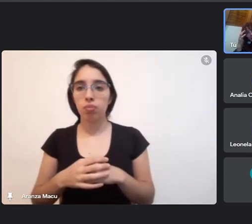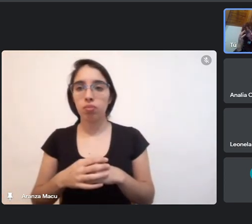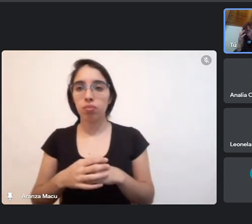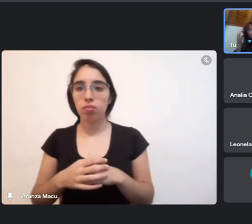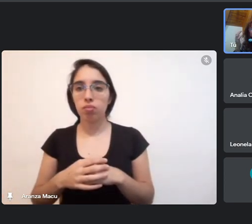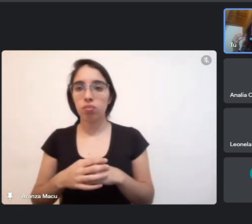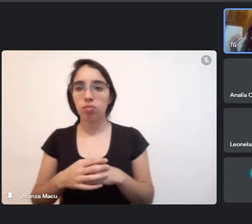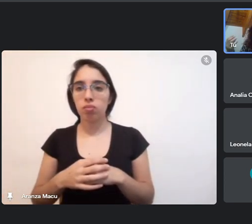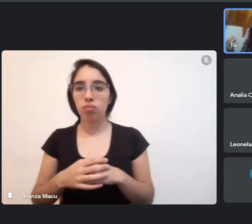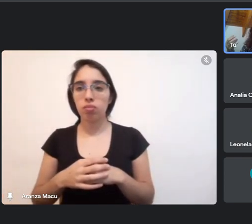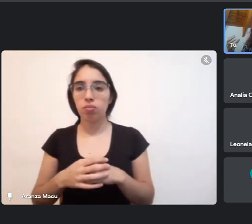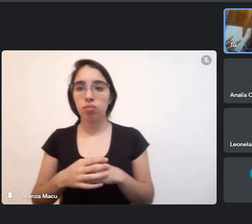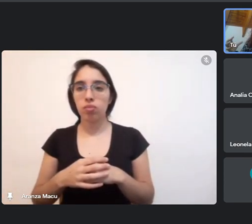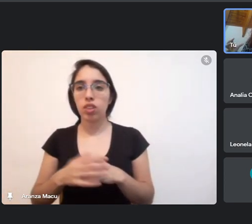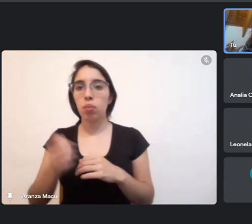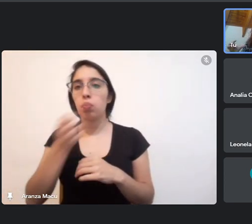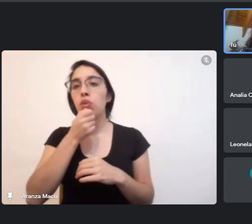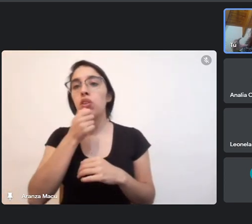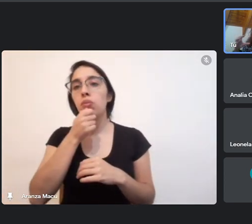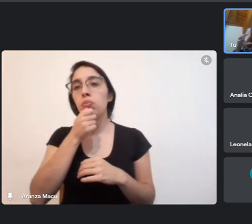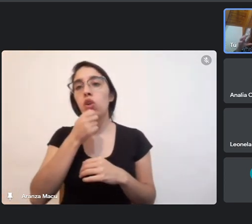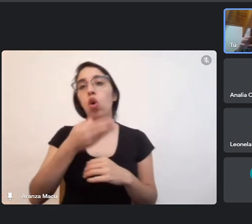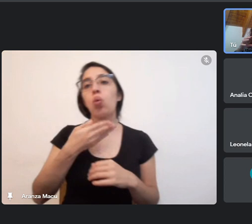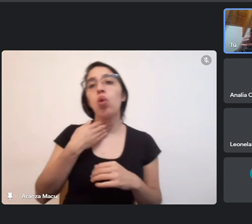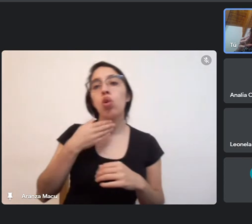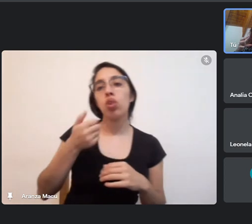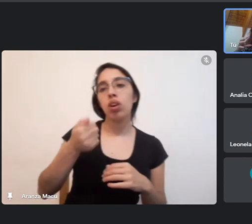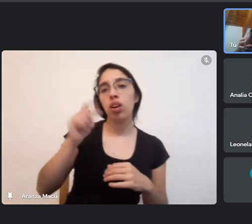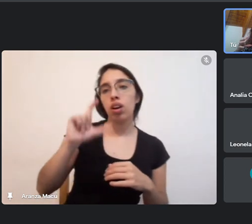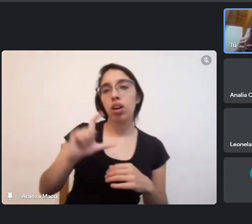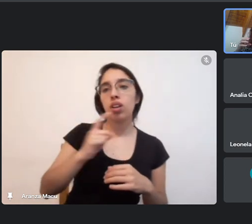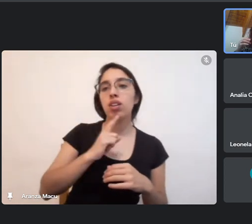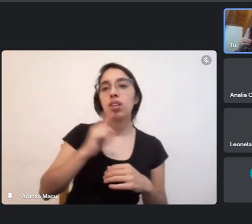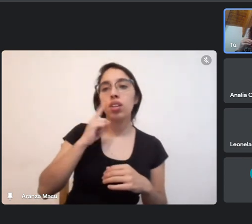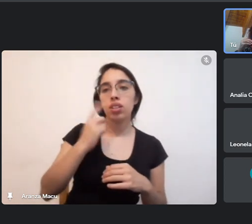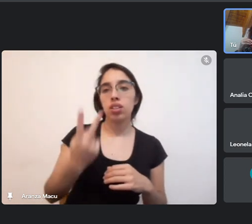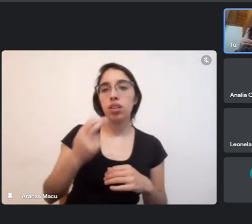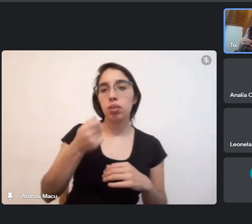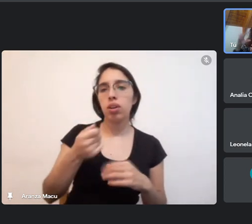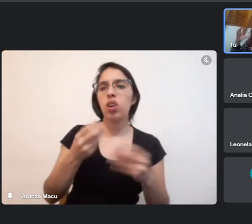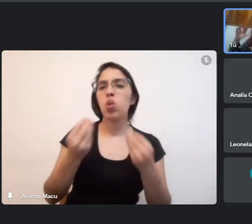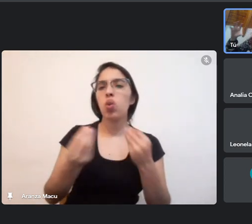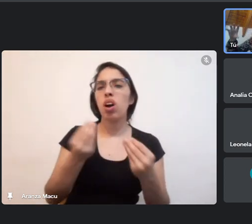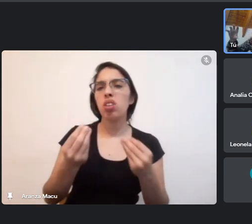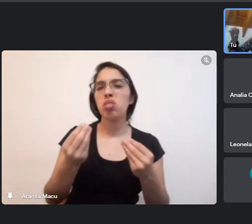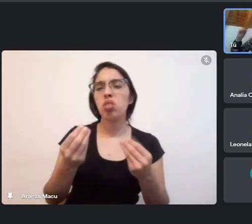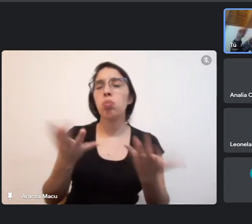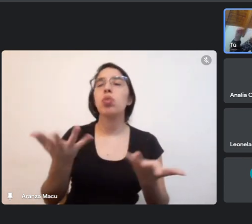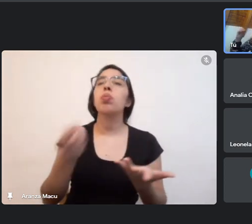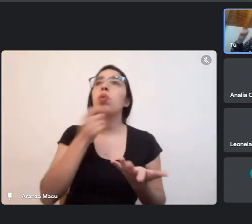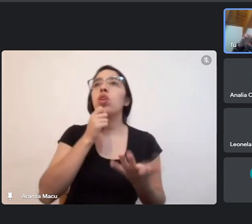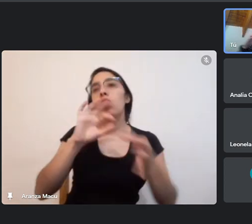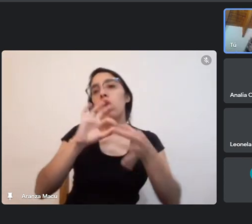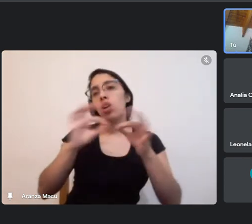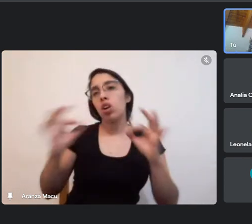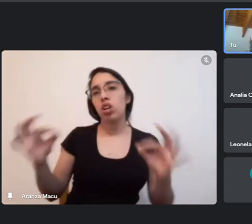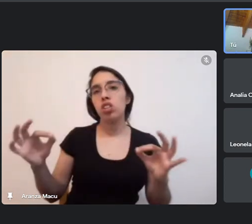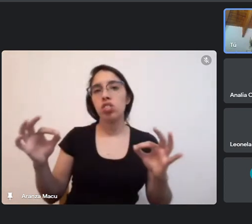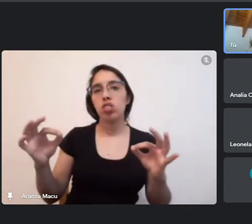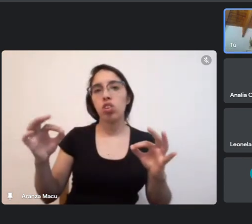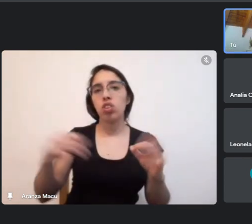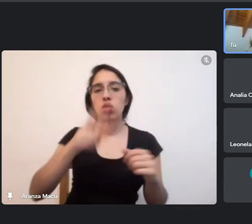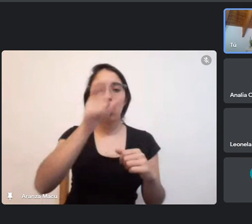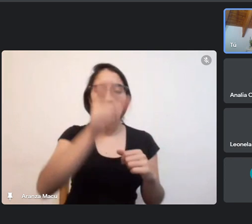La voz activa es cuando yo tengo una oración y que digo que tal persona o tal cosa hace